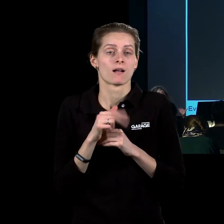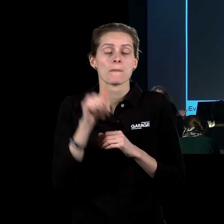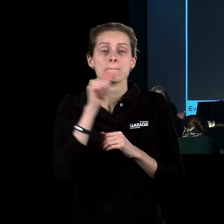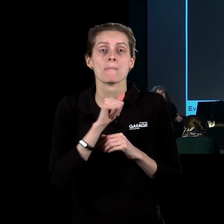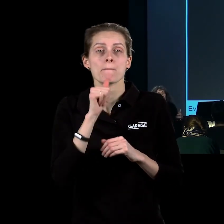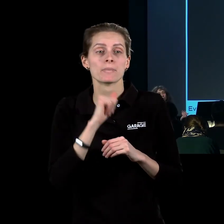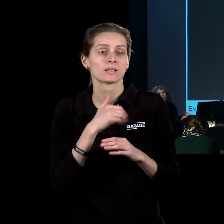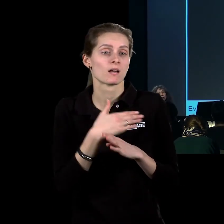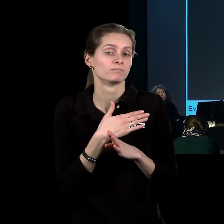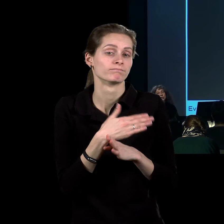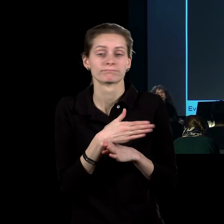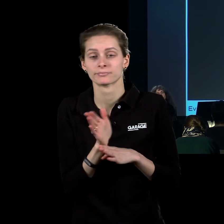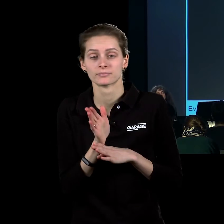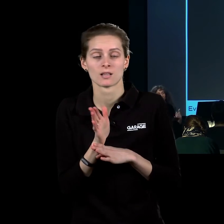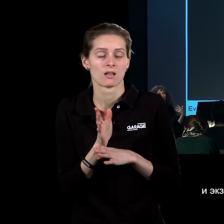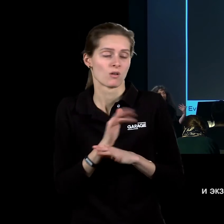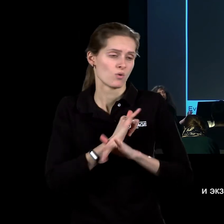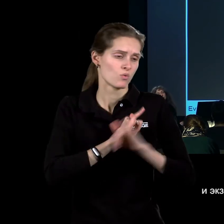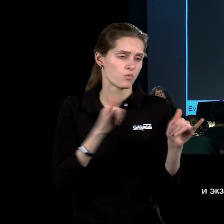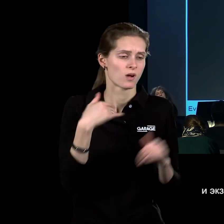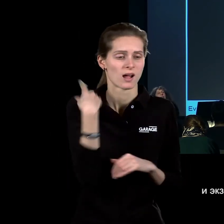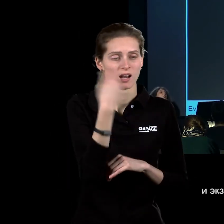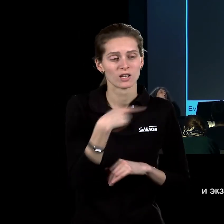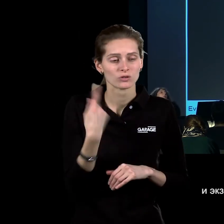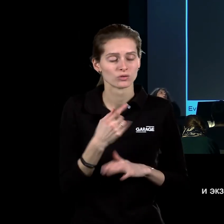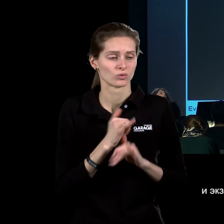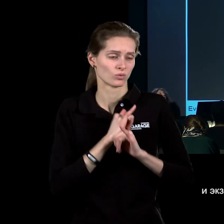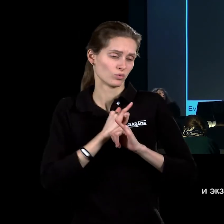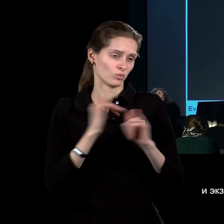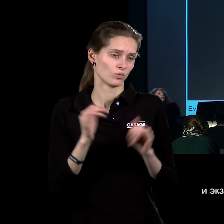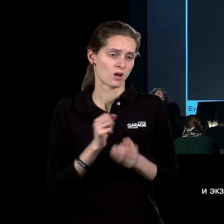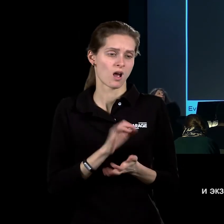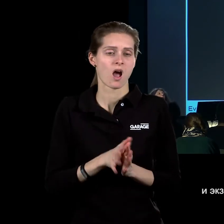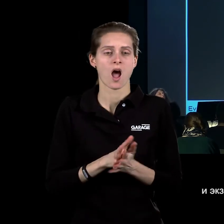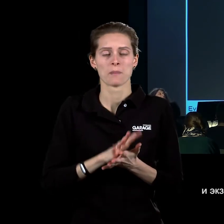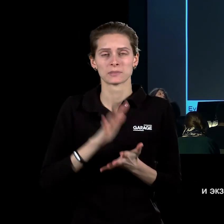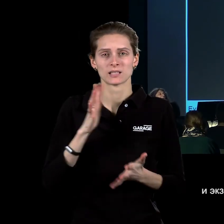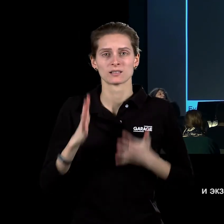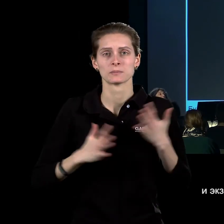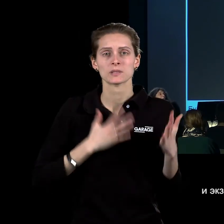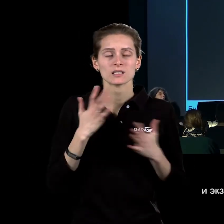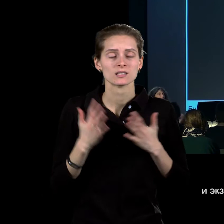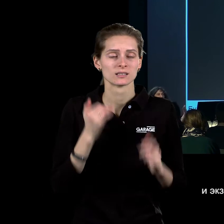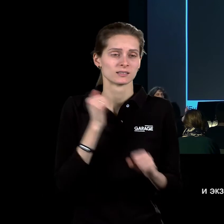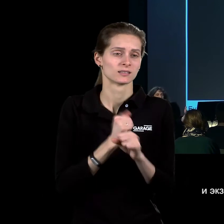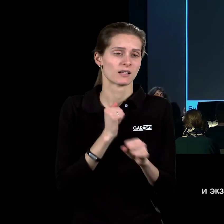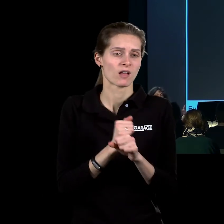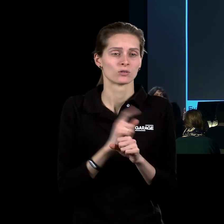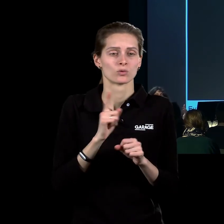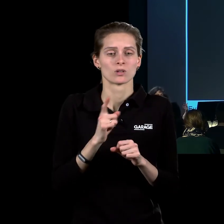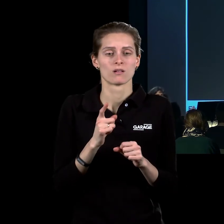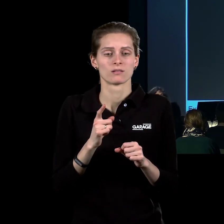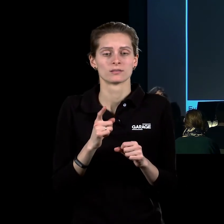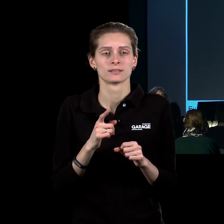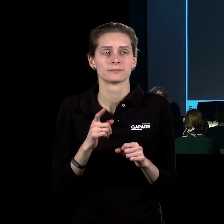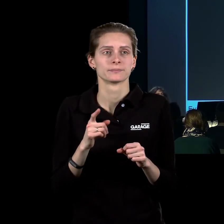попытка уйти от чрезмерной личностности, от чрезмерной экзистенциальности абстрактного экспрессионизма и создавать нечто абсолютно нейтральное, что